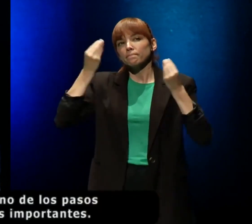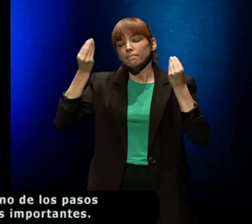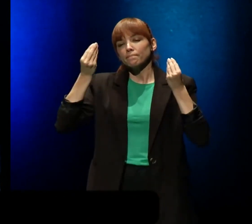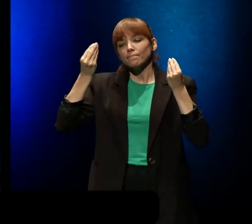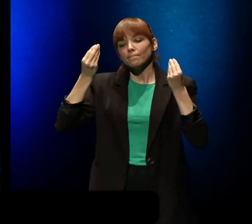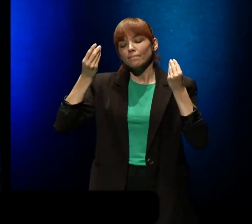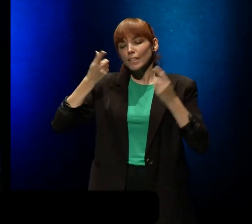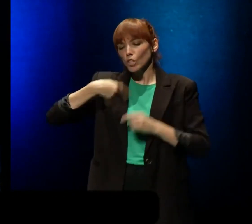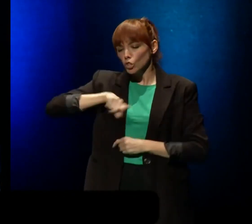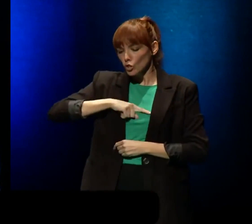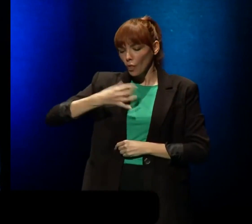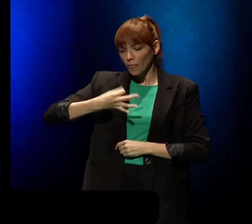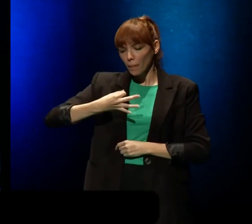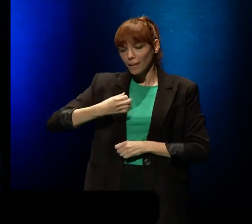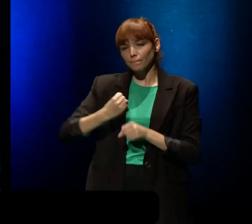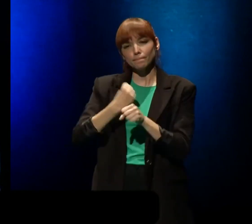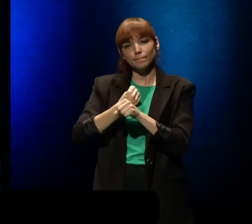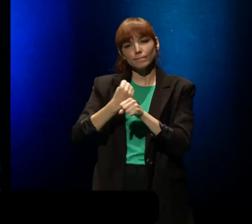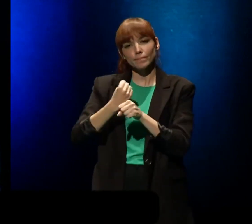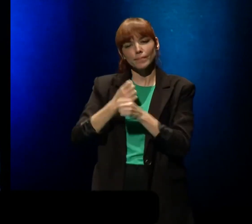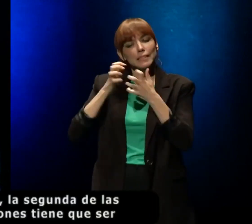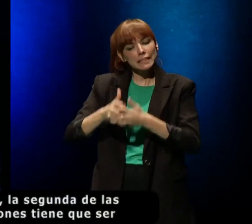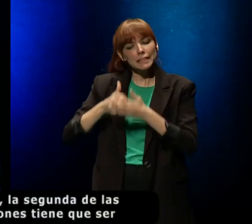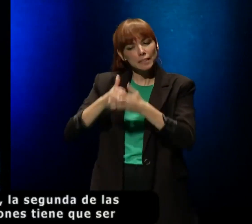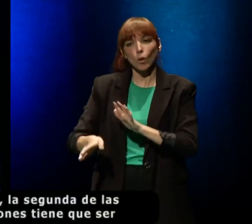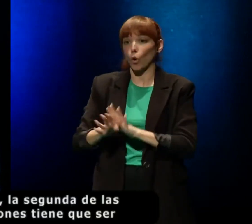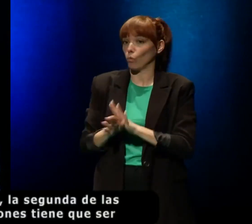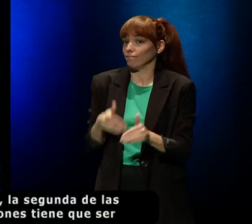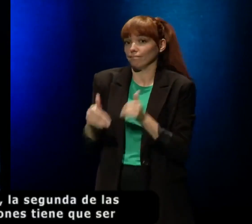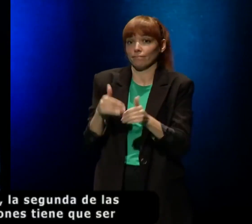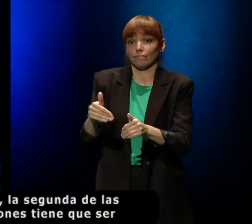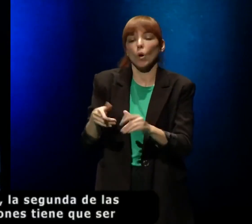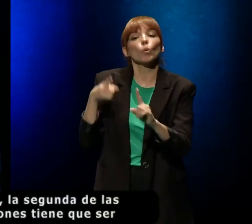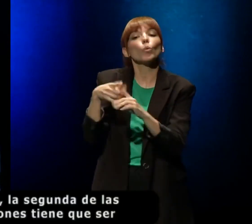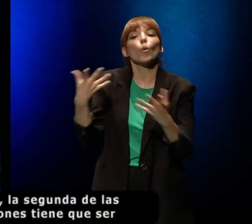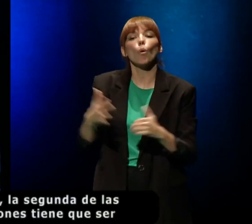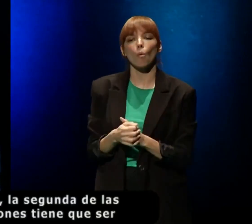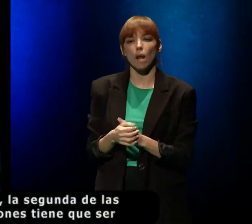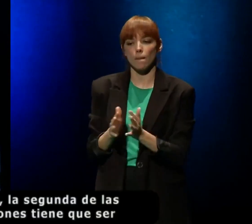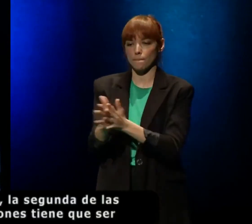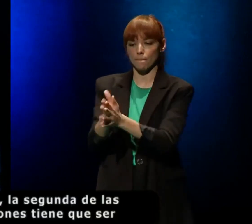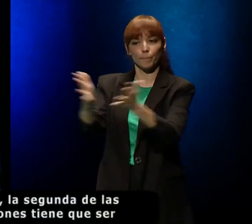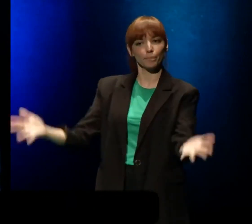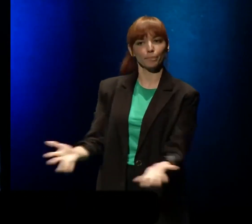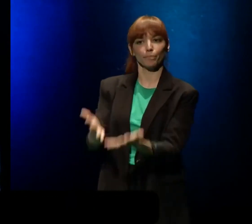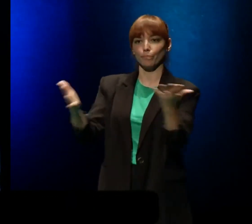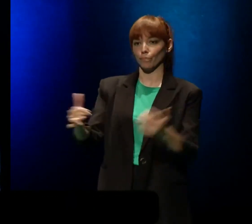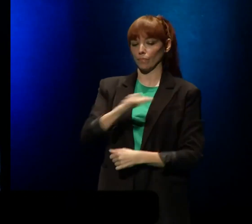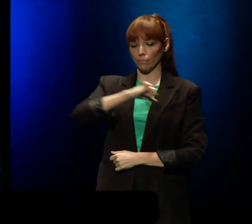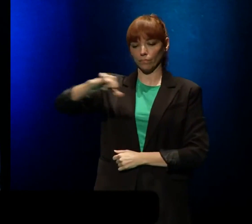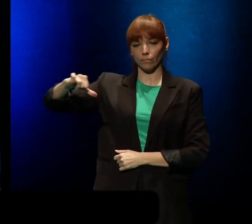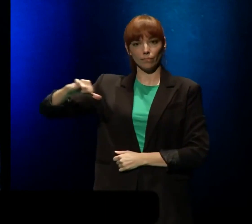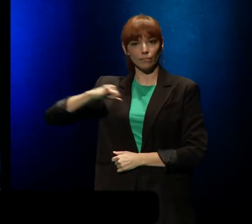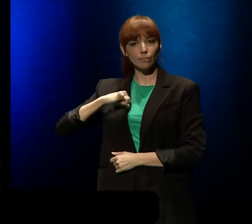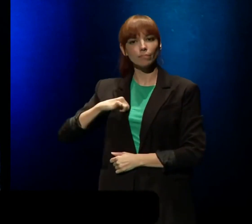sigamos trabajando y luchando por promocionar la autonomía de todas y cada una de las